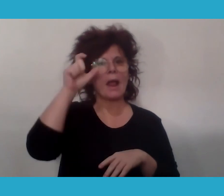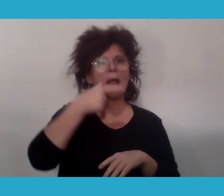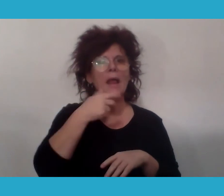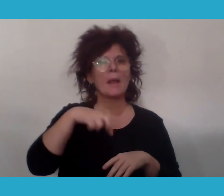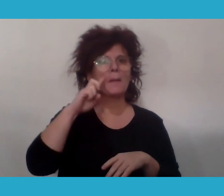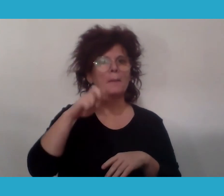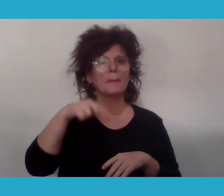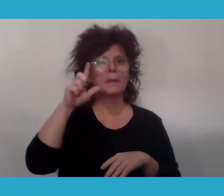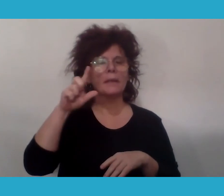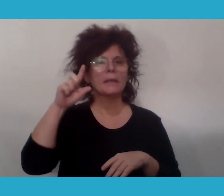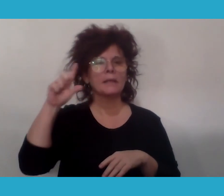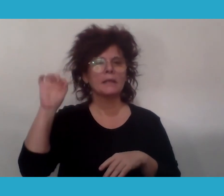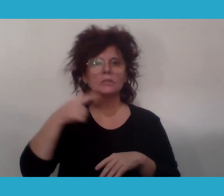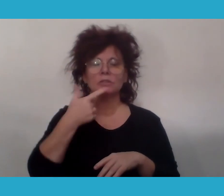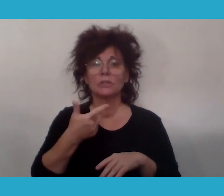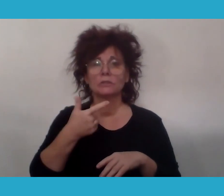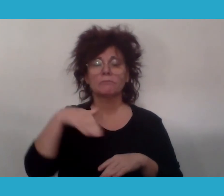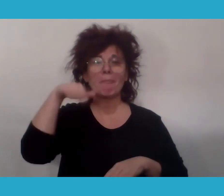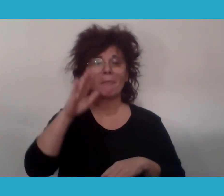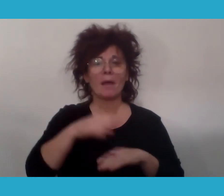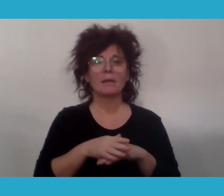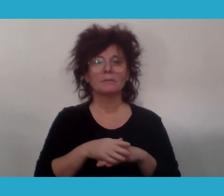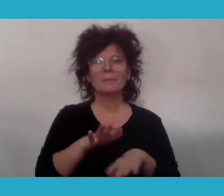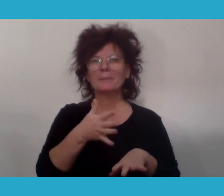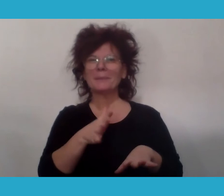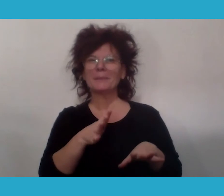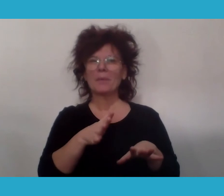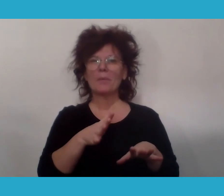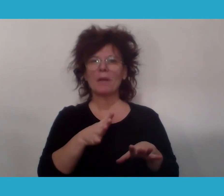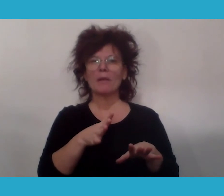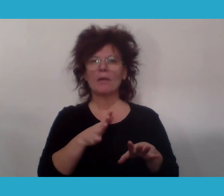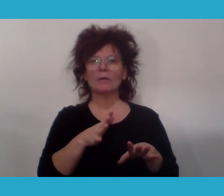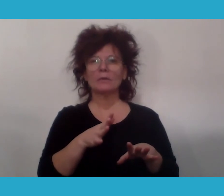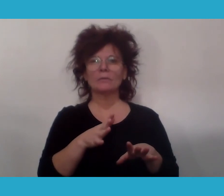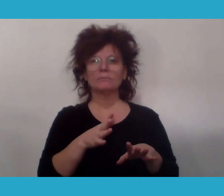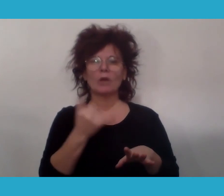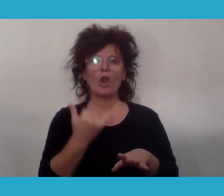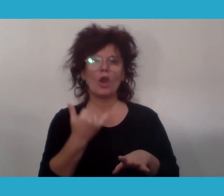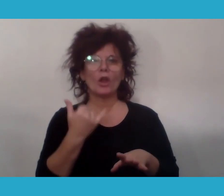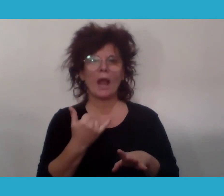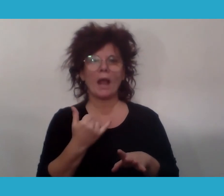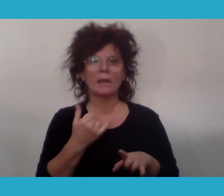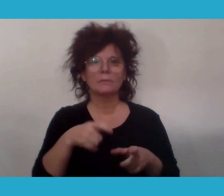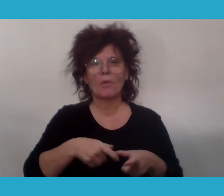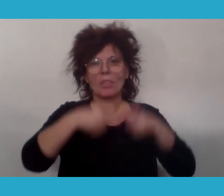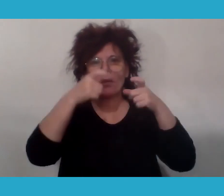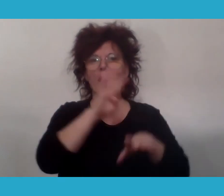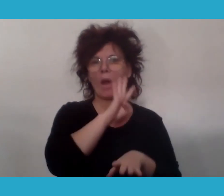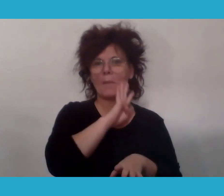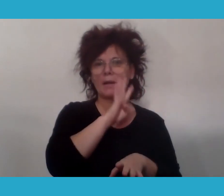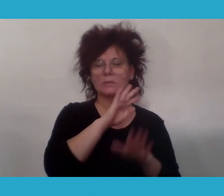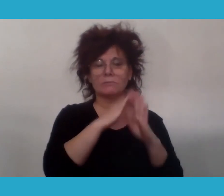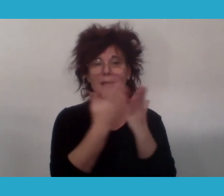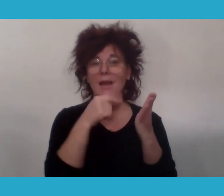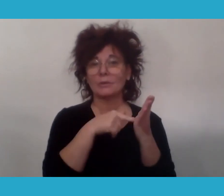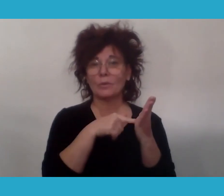que la misma tabla enseña. Algo similar ocurre con la abundancia de palos amarillos. En el